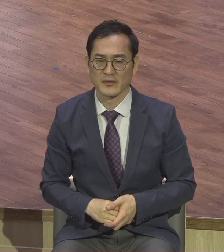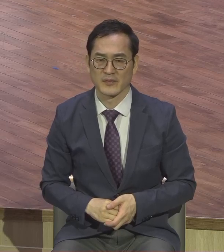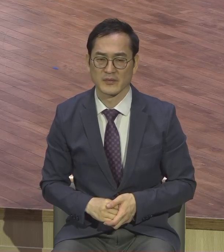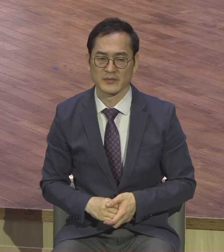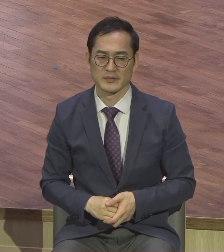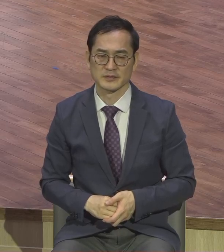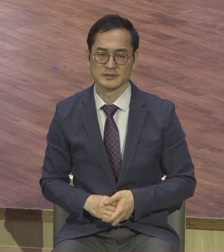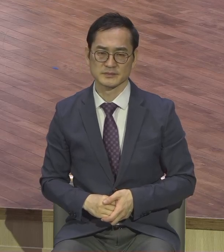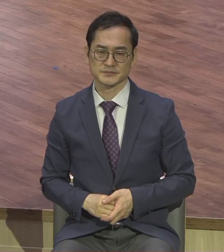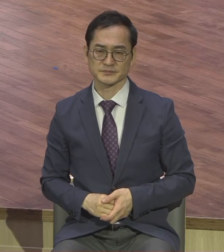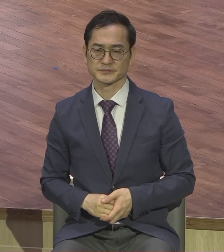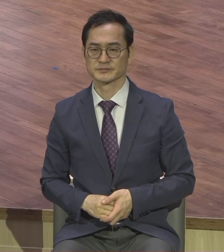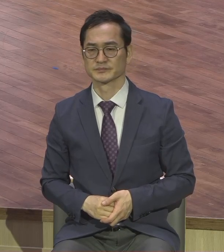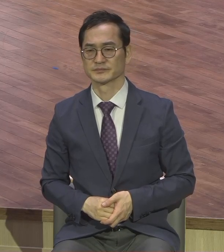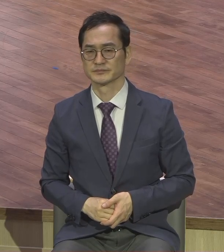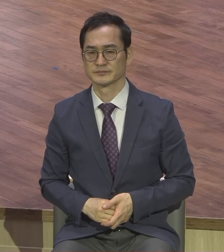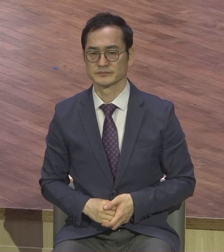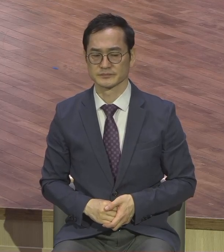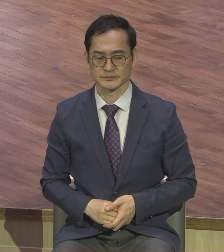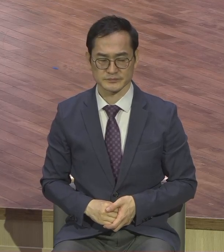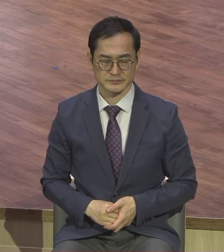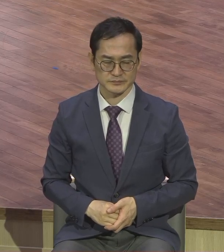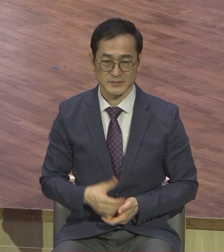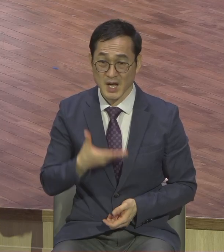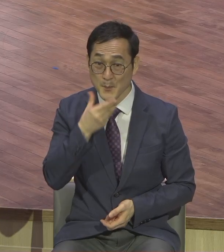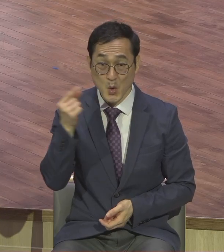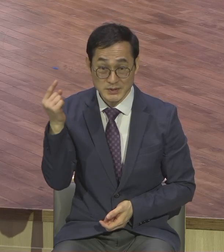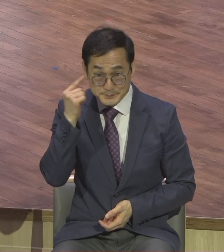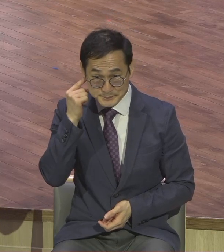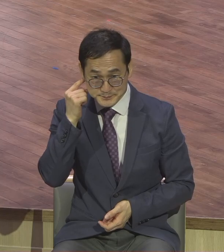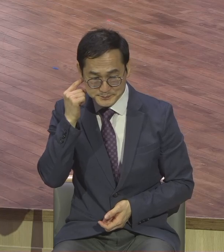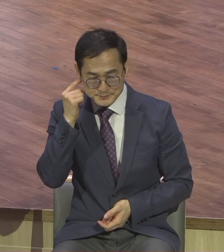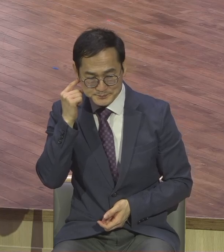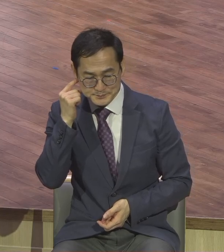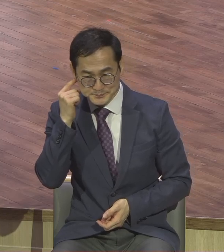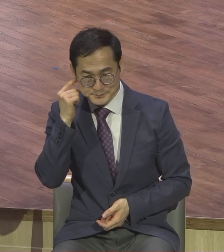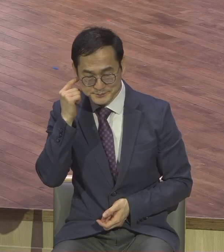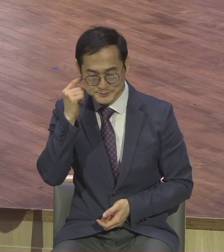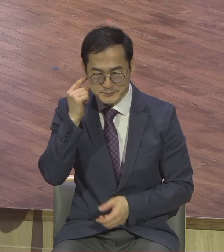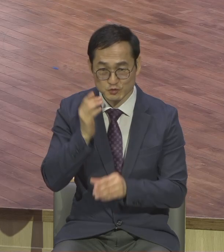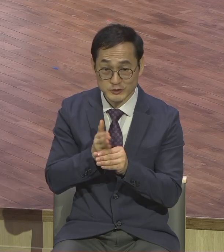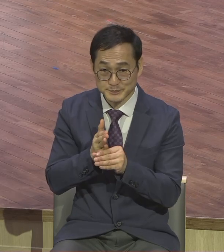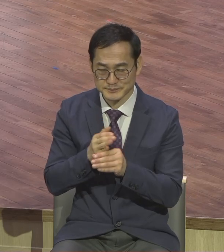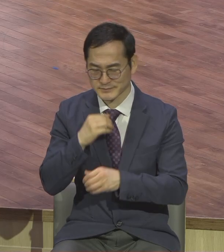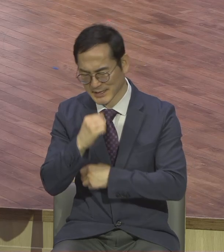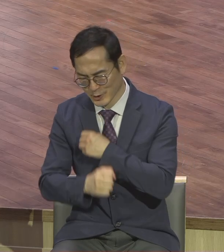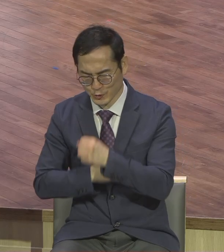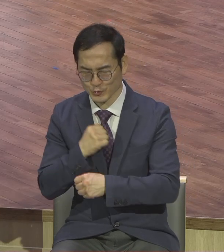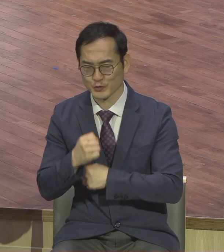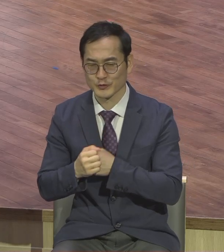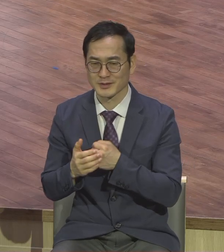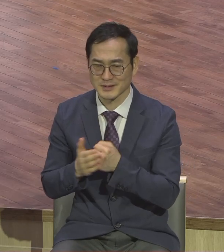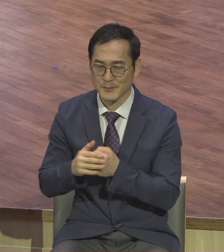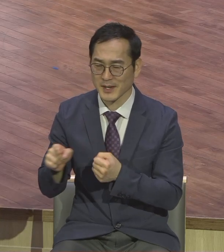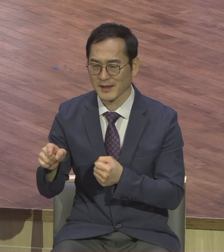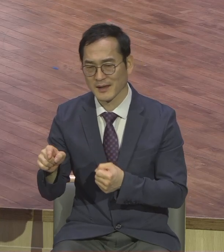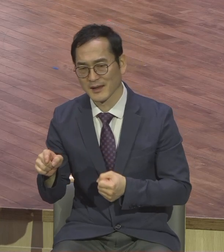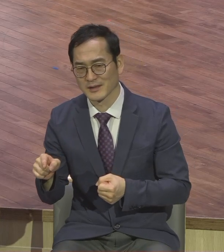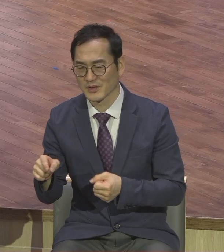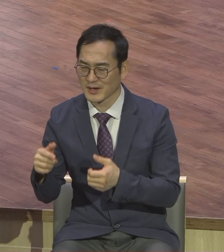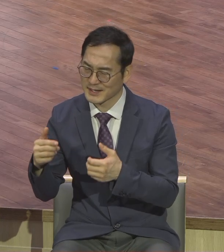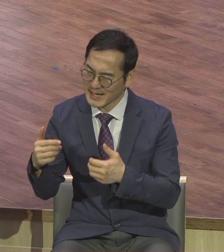얼른 보면 복음 체질된 사람이 약점이 더 많아요. 뭐 마음대로 자유롭게 사니까 율법주의 사람은 거의 허점이